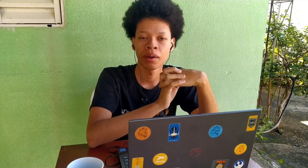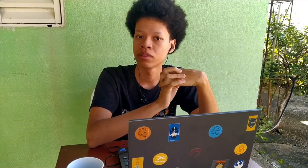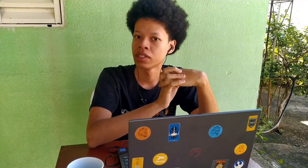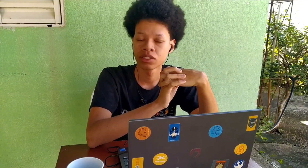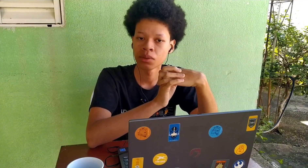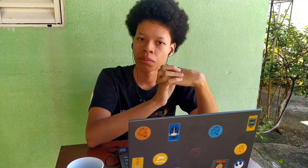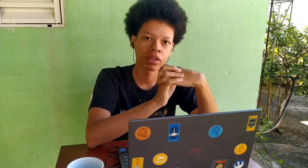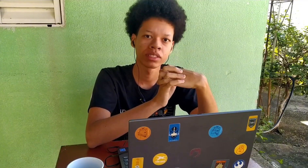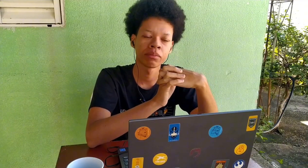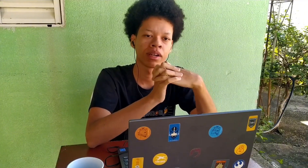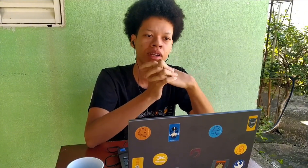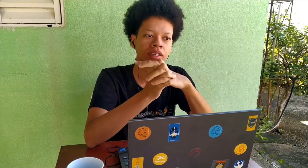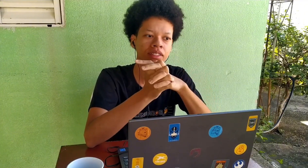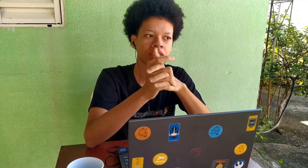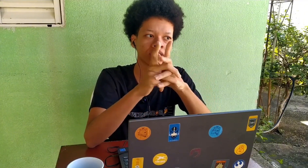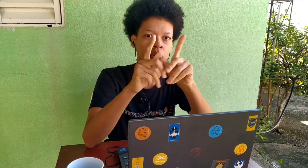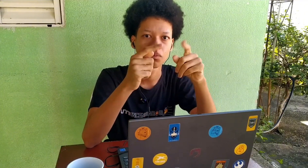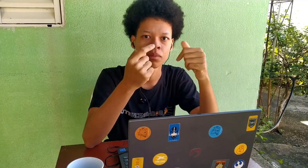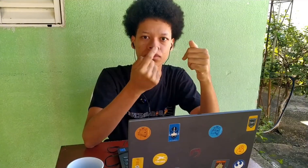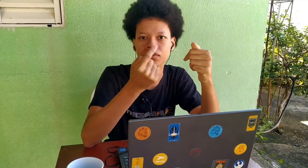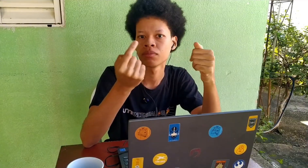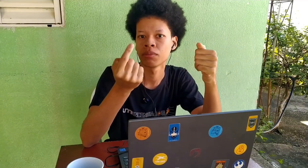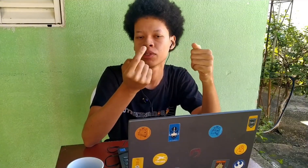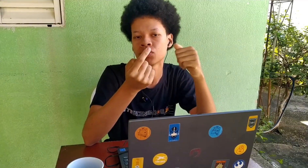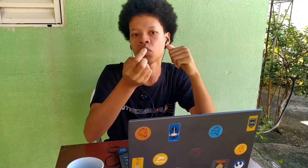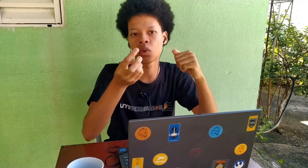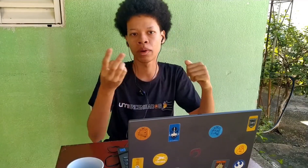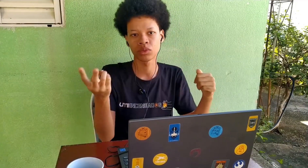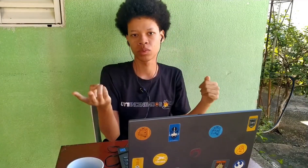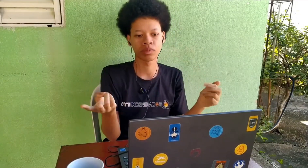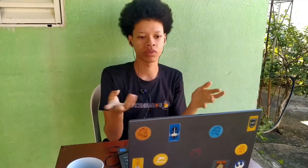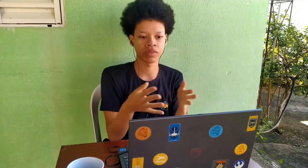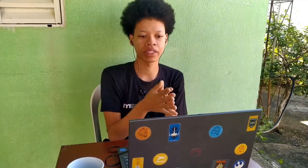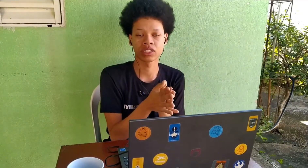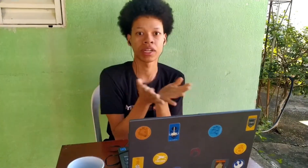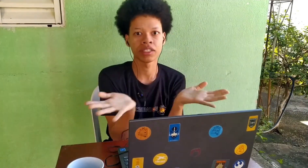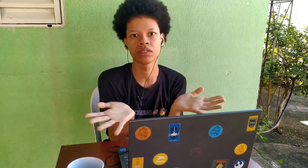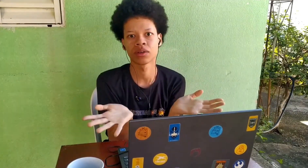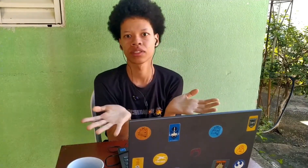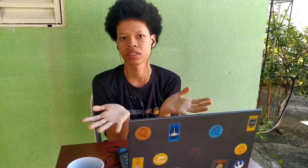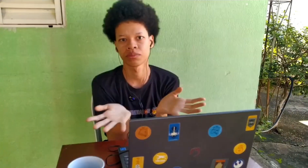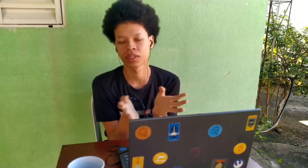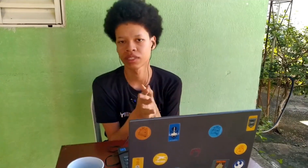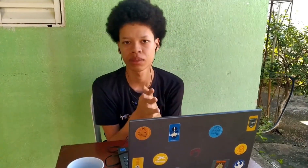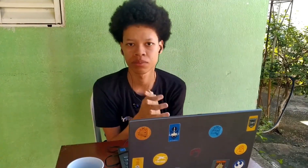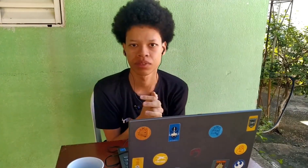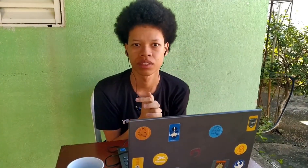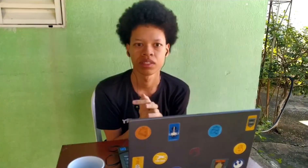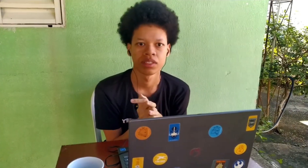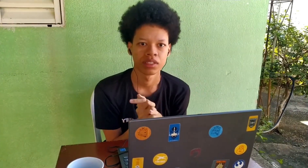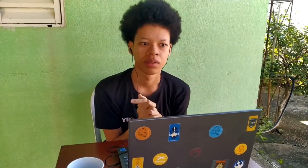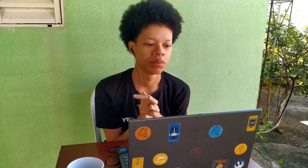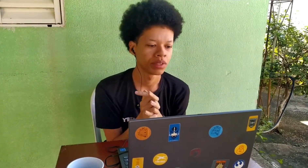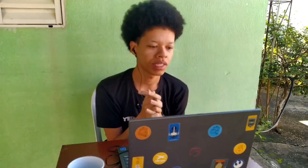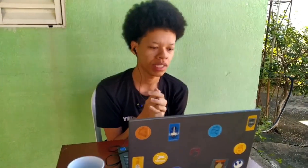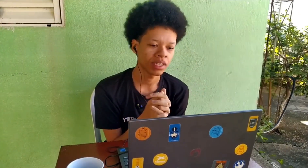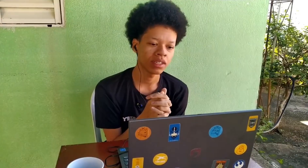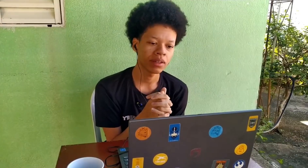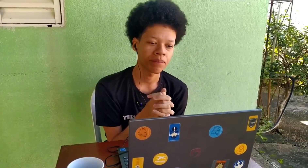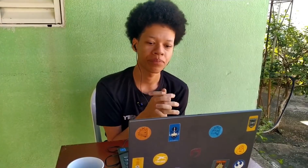A gente não pode trabalhar só com uma pessoa ou uma dupla, um evento de 3 horas, por exemplo, porque